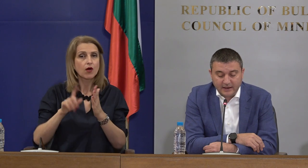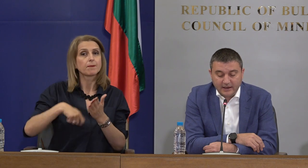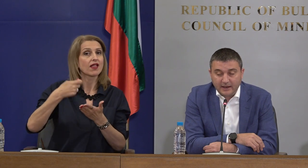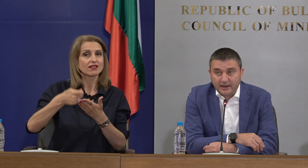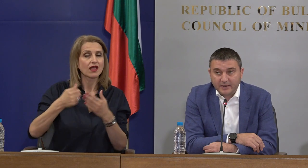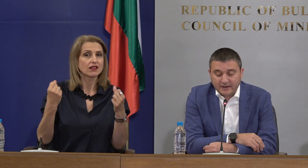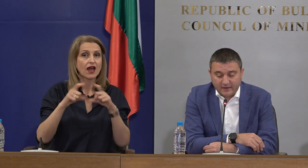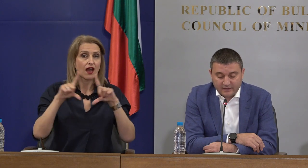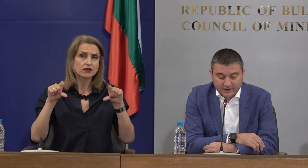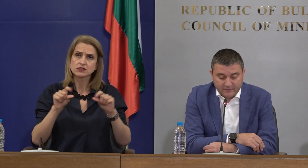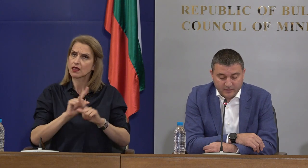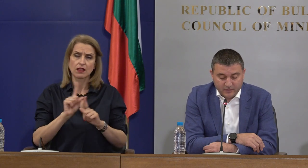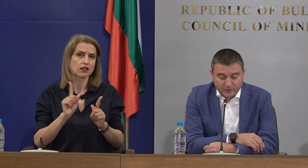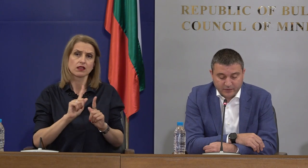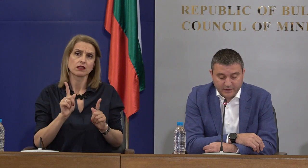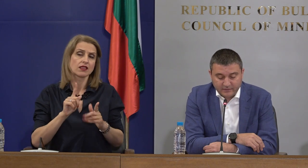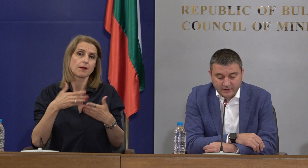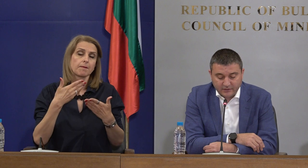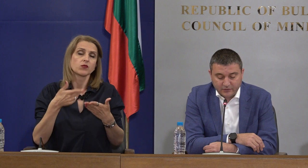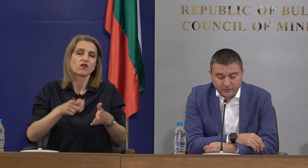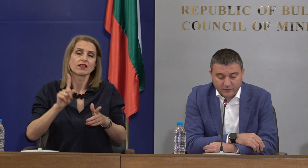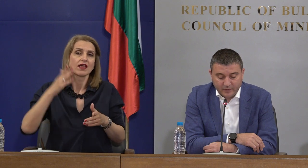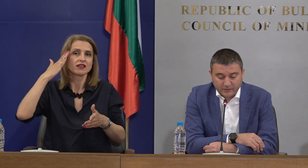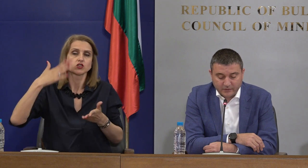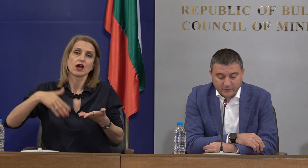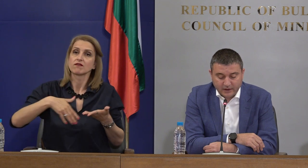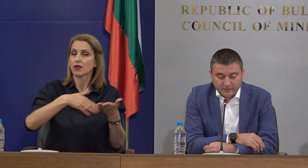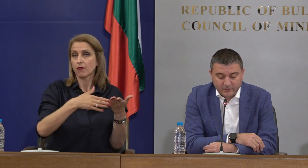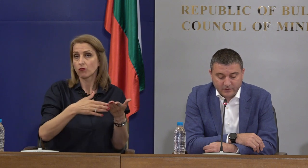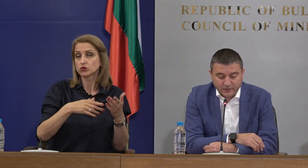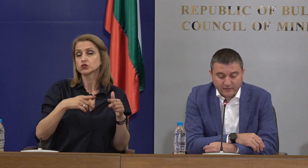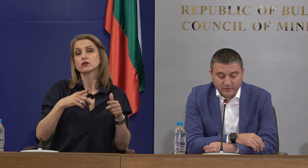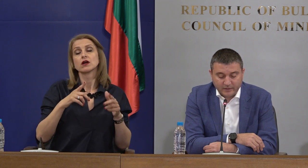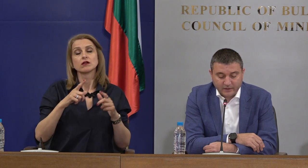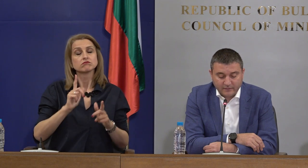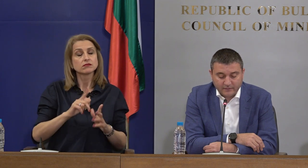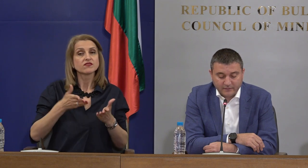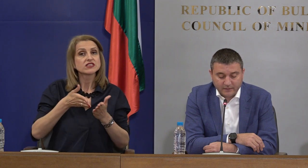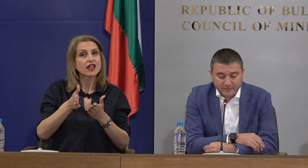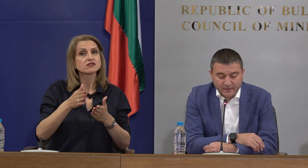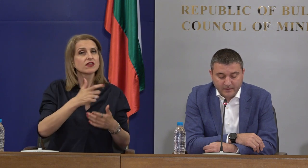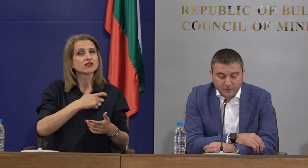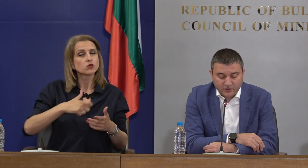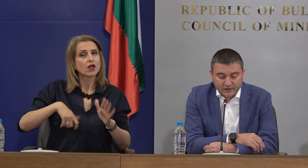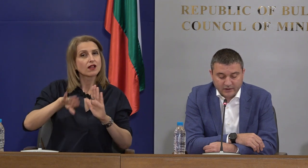акции, не представлява държавна помощ по смисъла на действащото европейско законодателство и национални правила в областта на